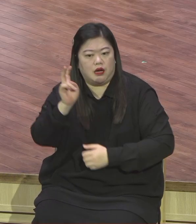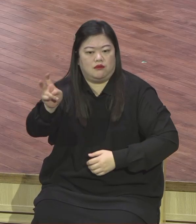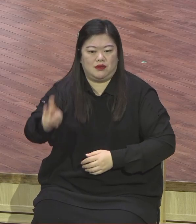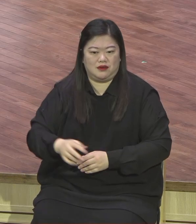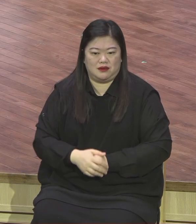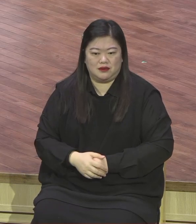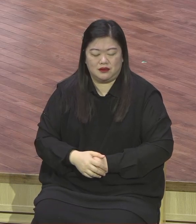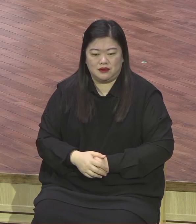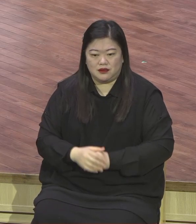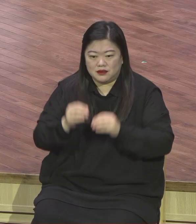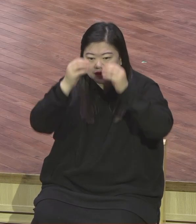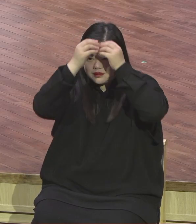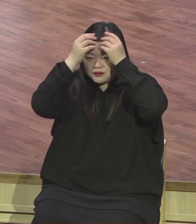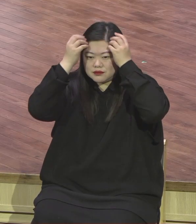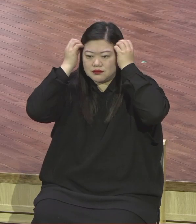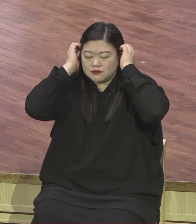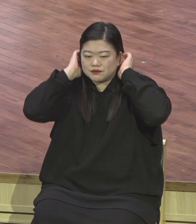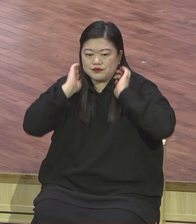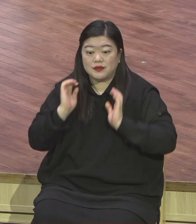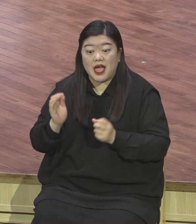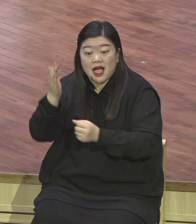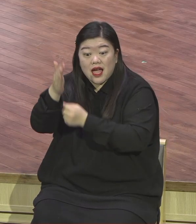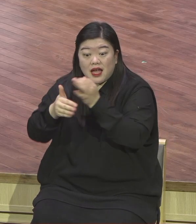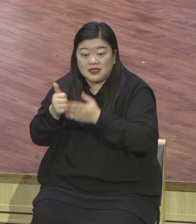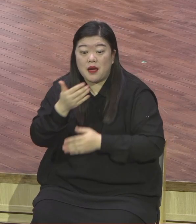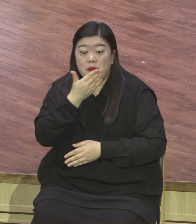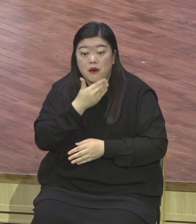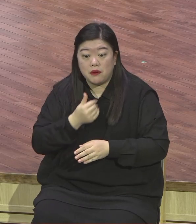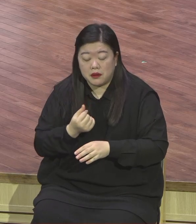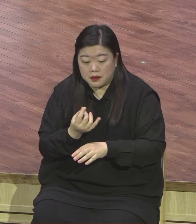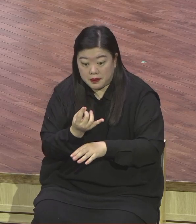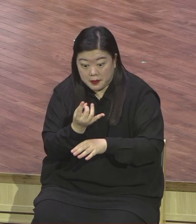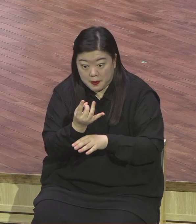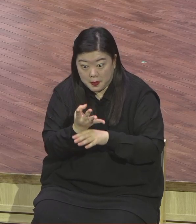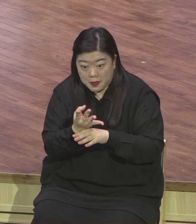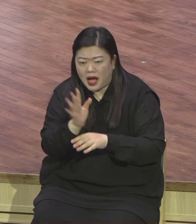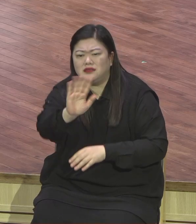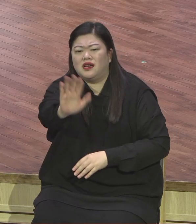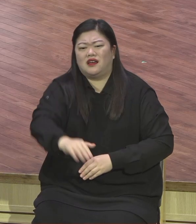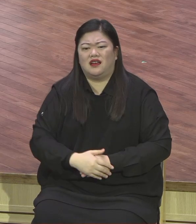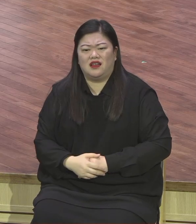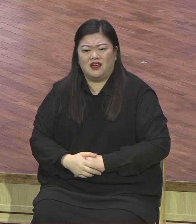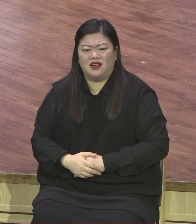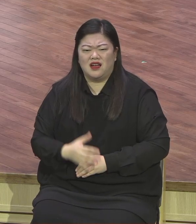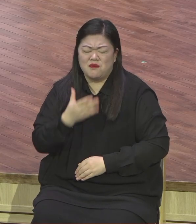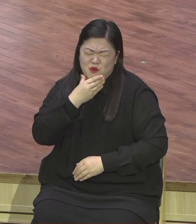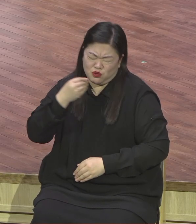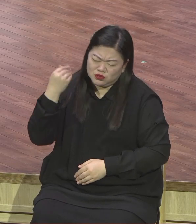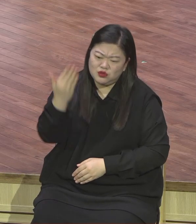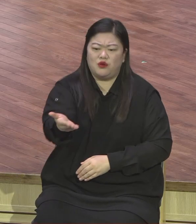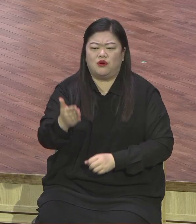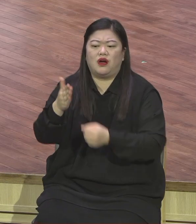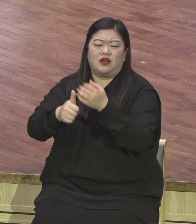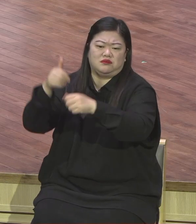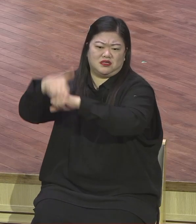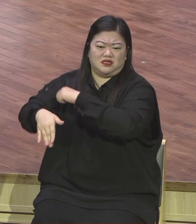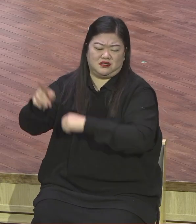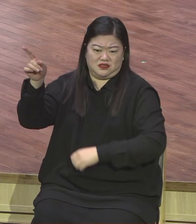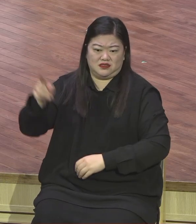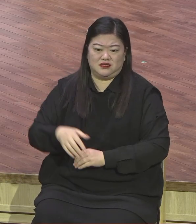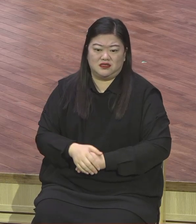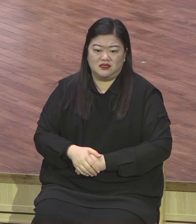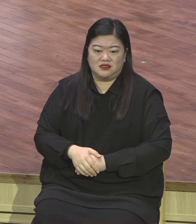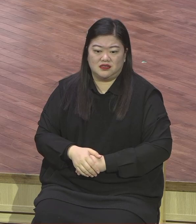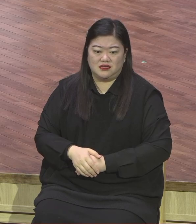하나님은 치사하게 안 죽을 만큼 주는 분 아니에요 안 죽을 만큼 살아기 때문에 그렇게 사는 거요 뭐 심은 게 있어야지